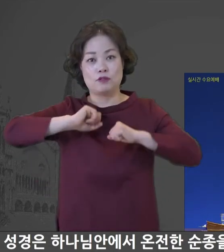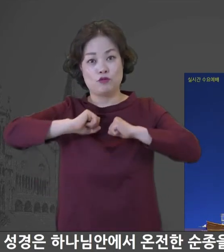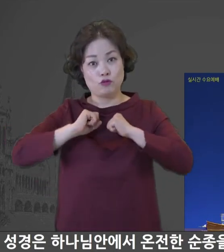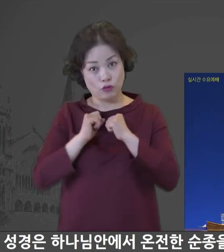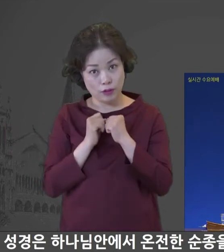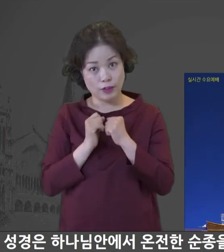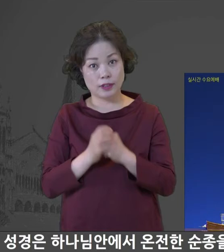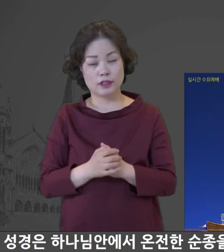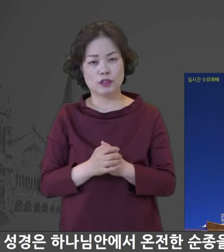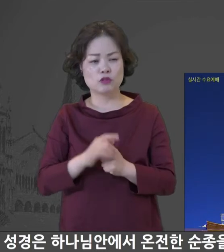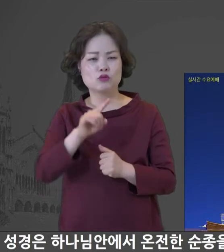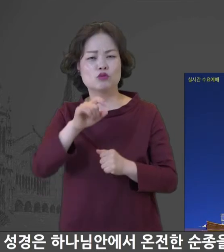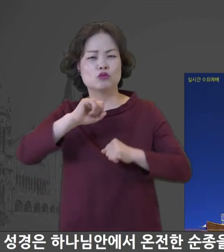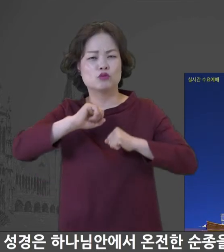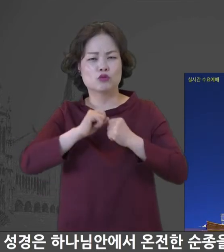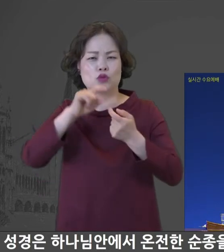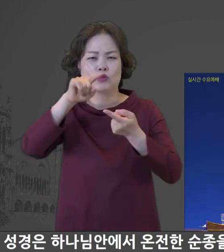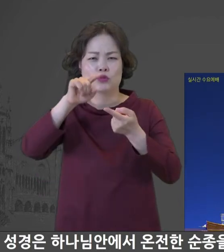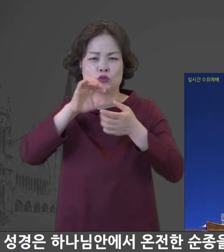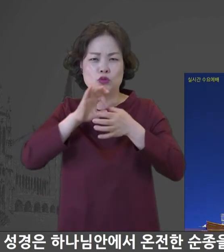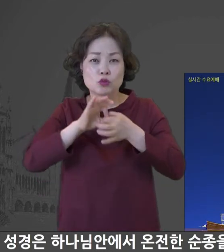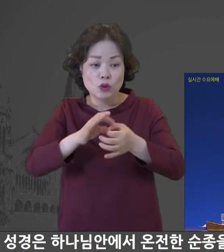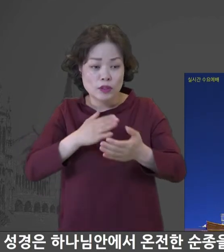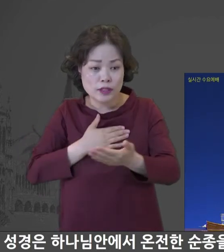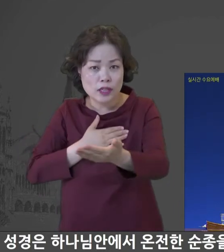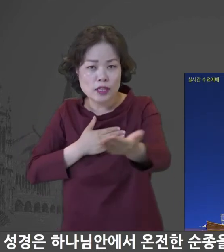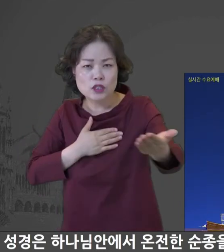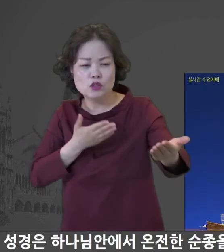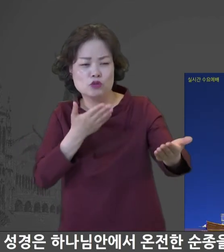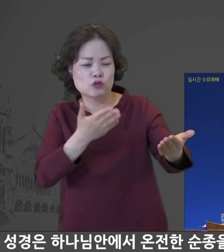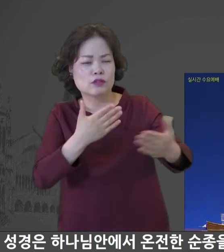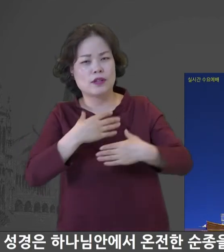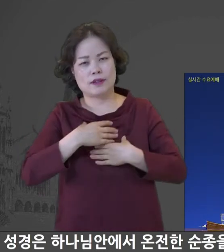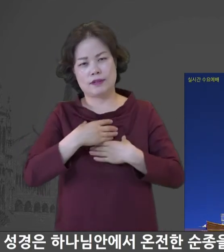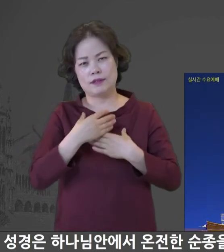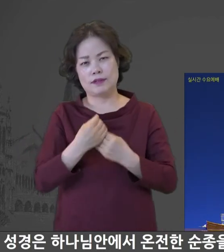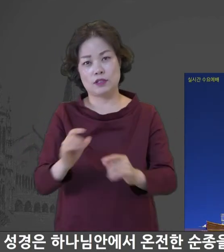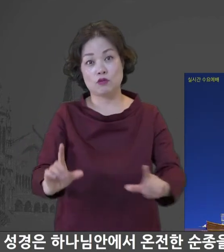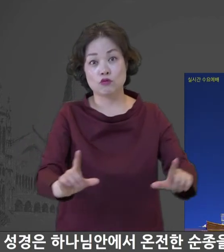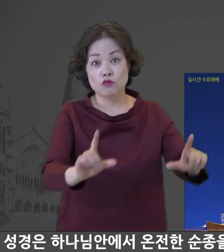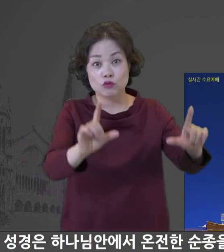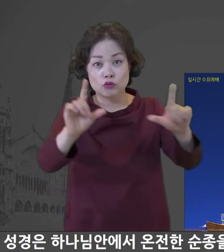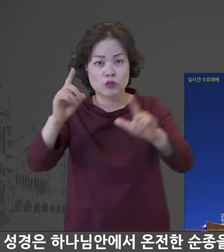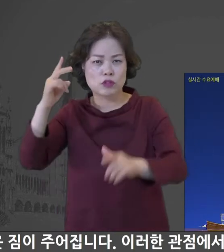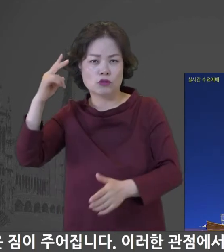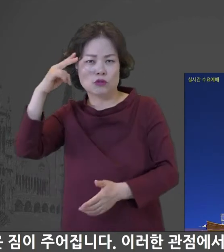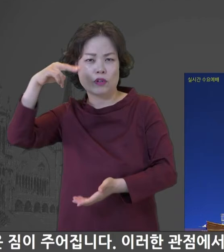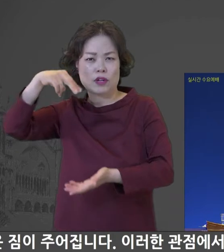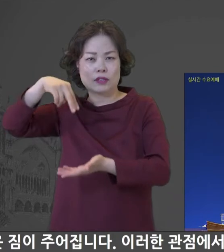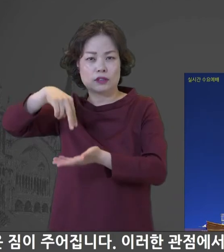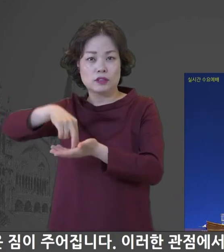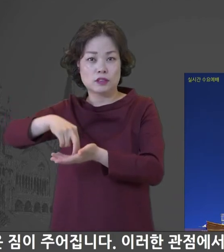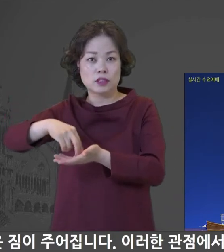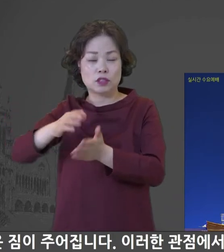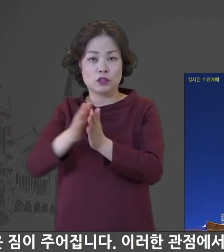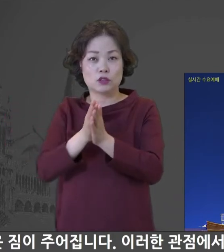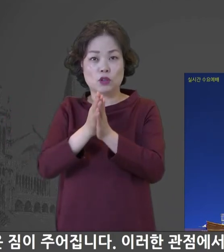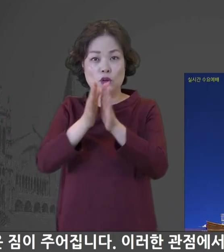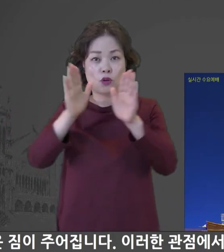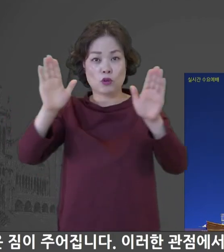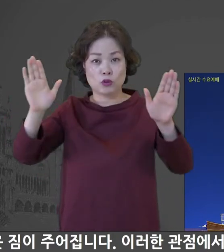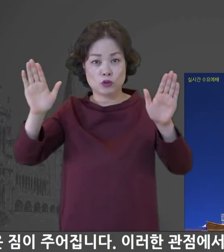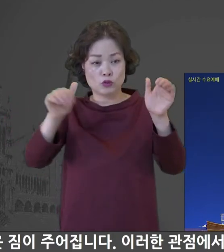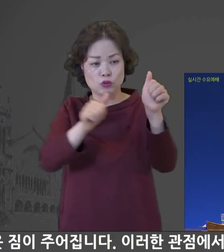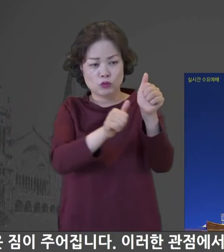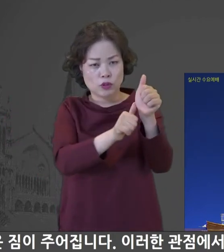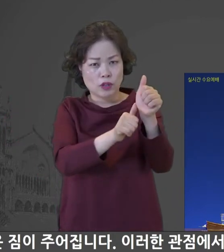순종하여라. 그 순종을 통하여 내가 너희에게 주는 안식을 누려라 라는 관점으로 여호수아서를 바라볼